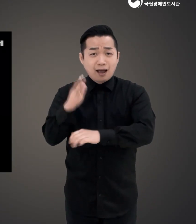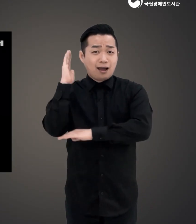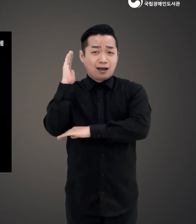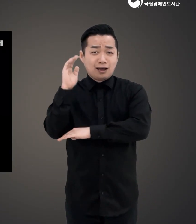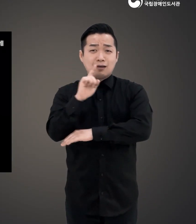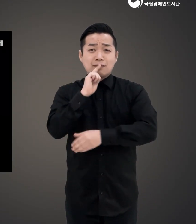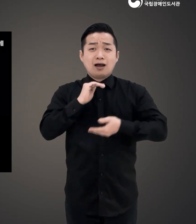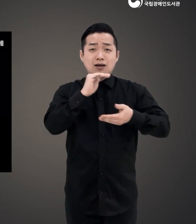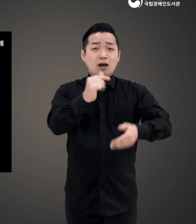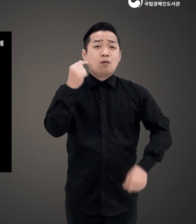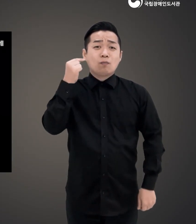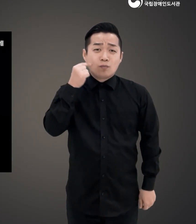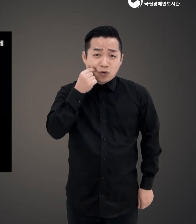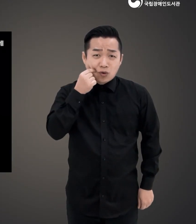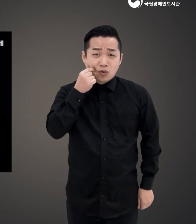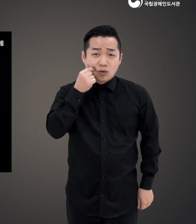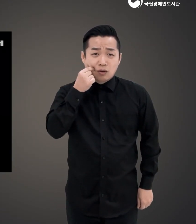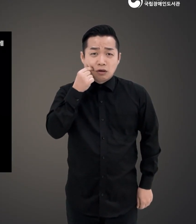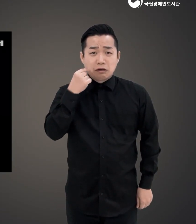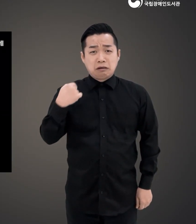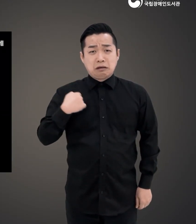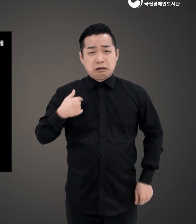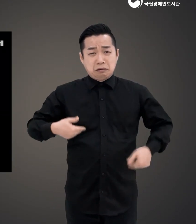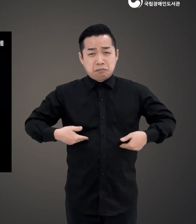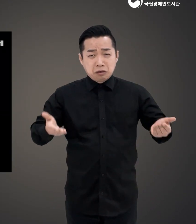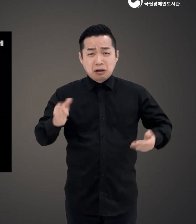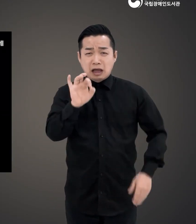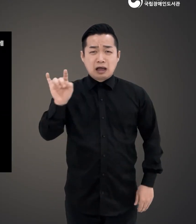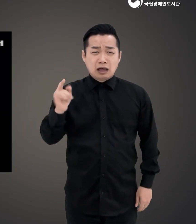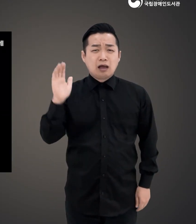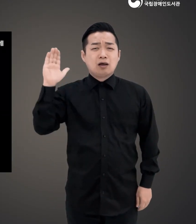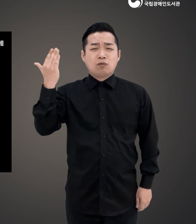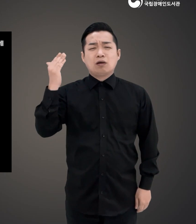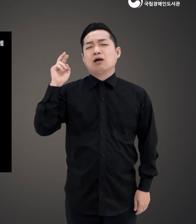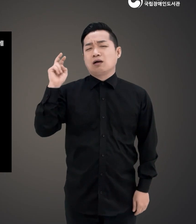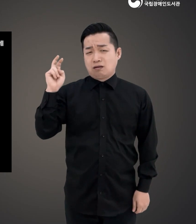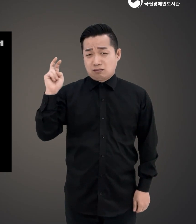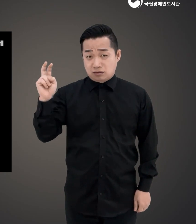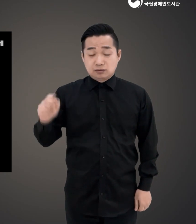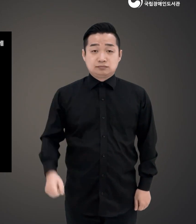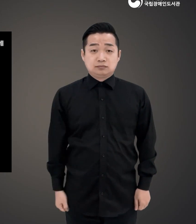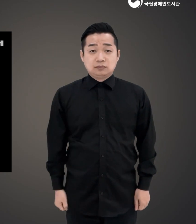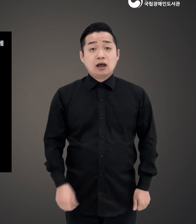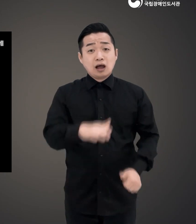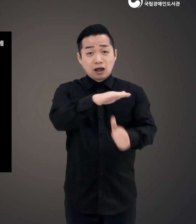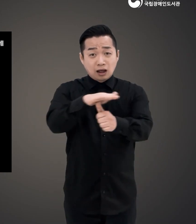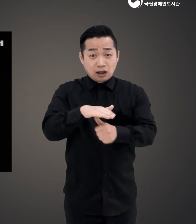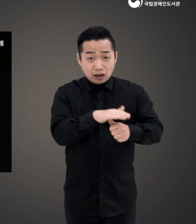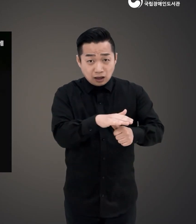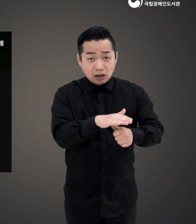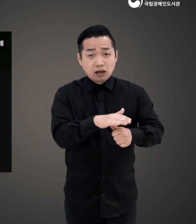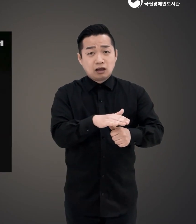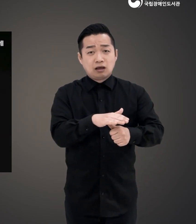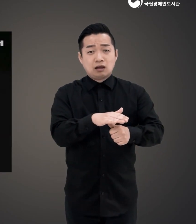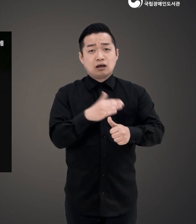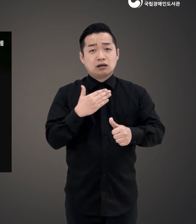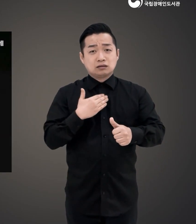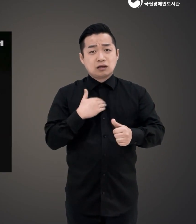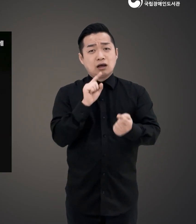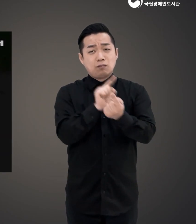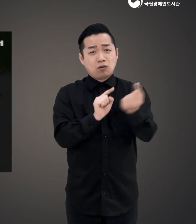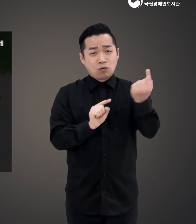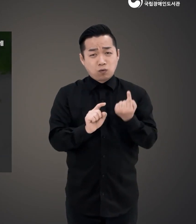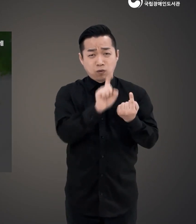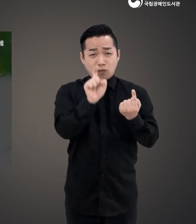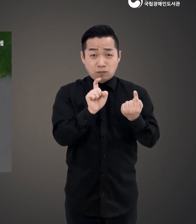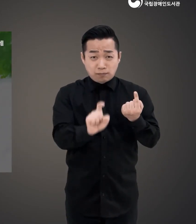아이들에게 이야기를 들려주지 못한다면 쓸모없는 앤이 되고 말 거야. 아이들이